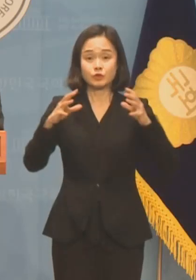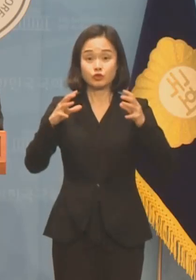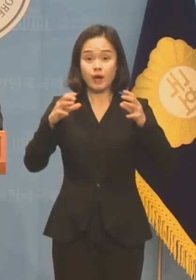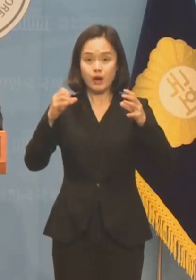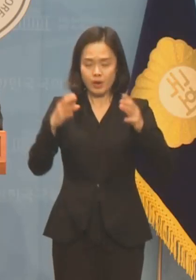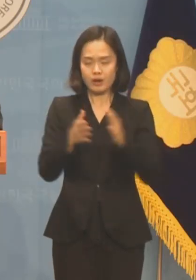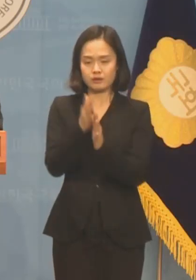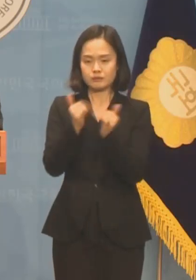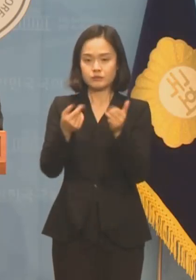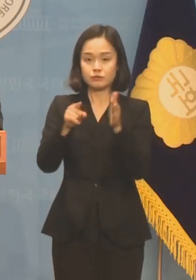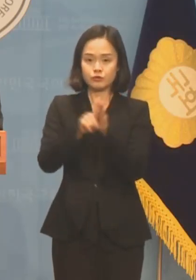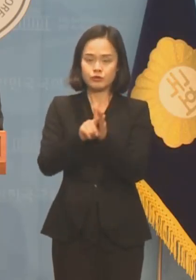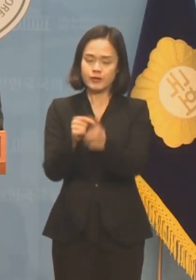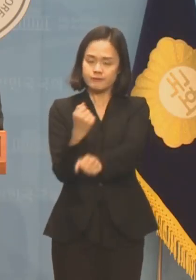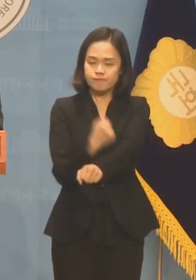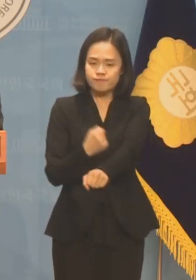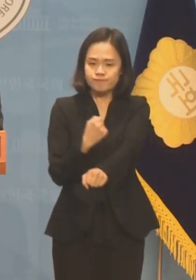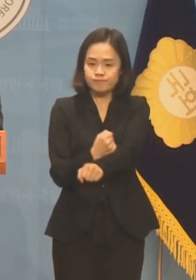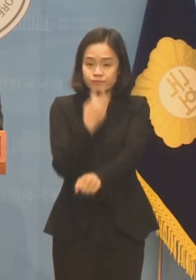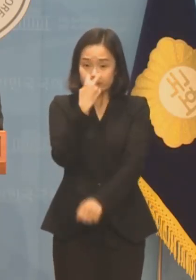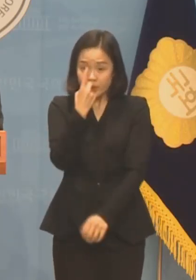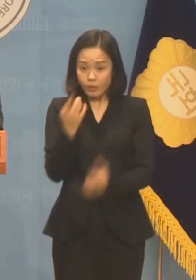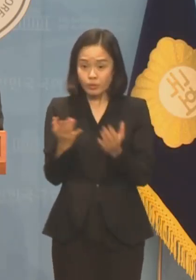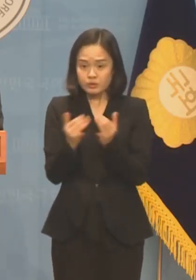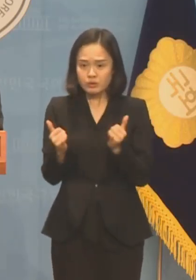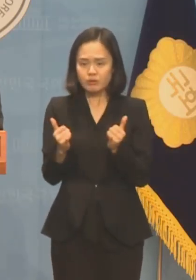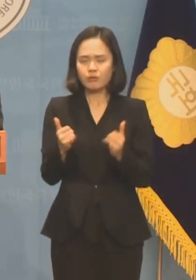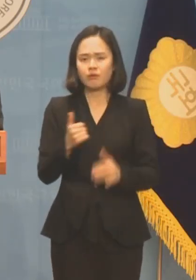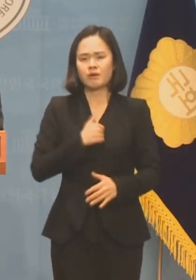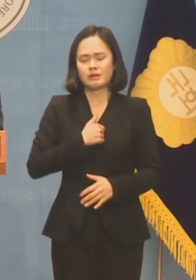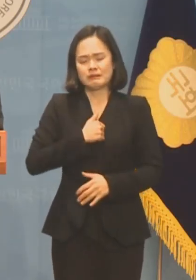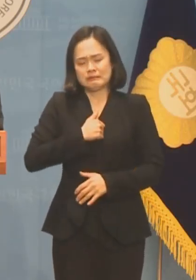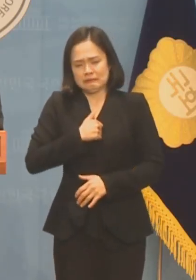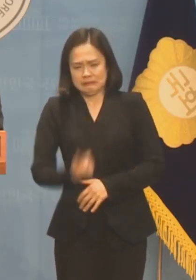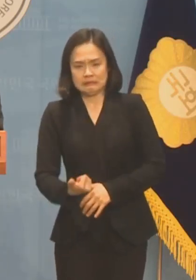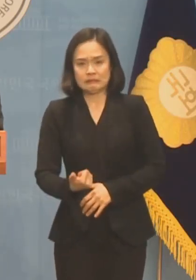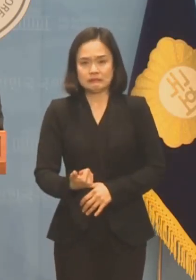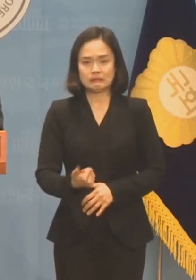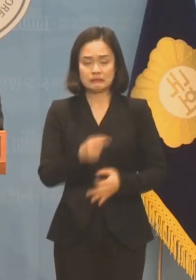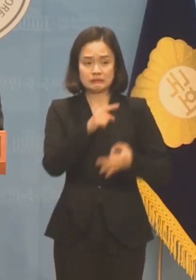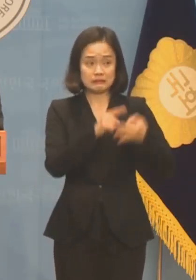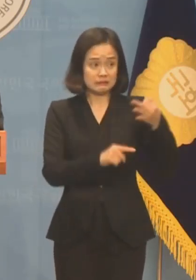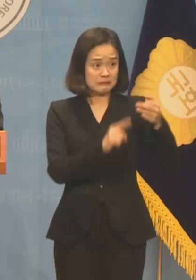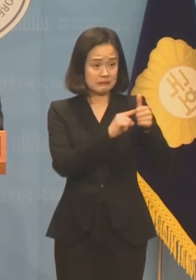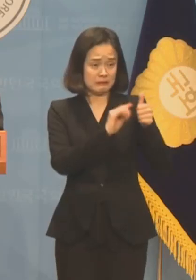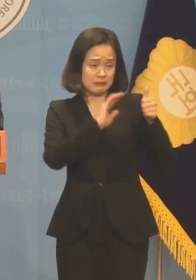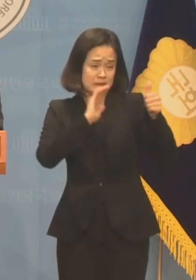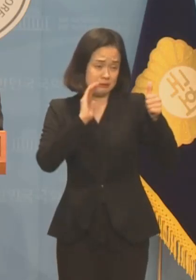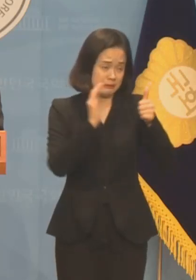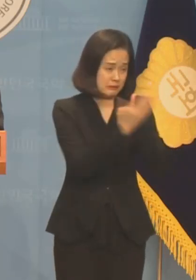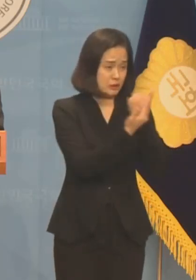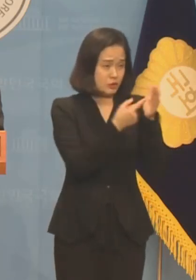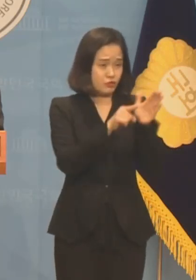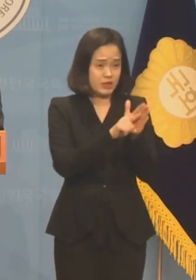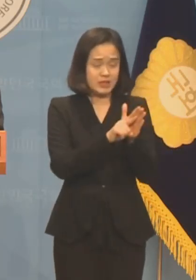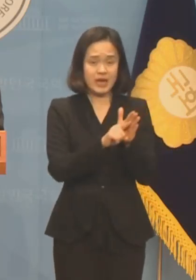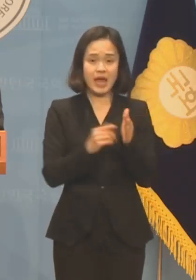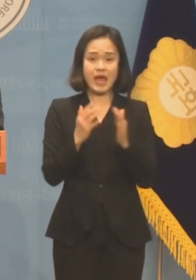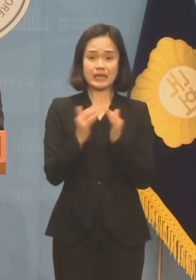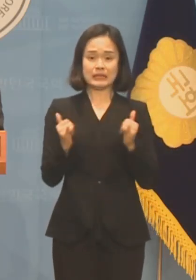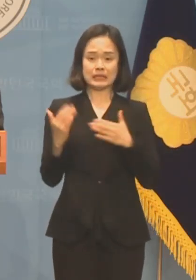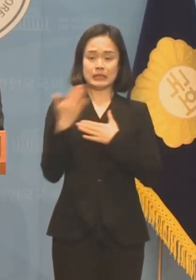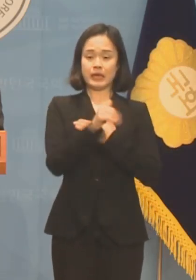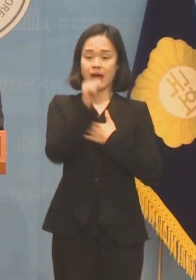자부심을 산산이 짓밟고 오직 끔찍한 내란 속의 체포를 막는 데 인간 방패로